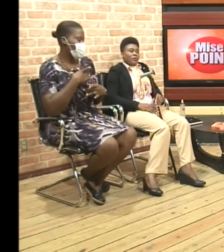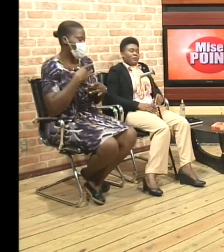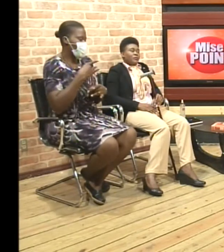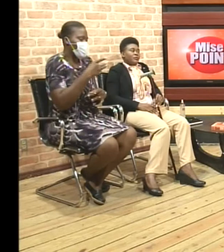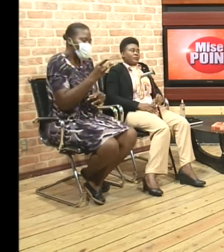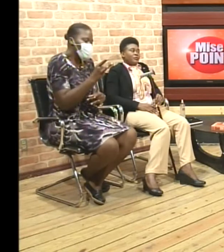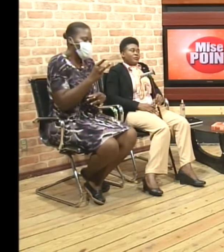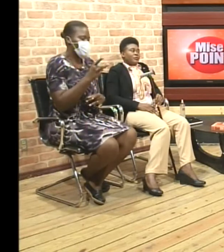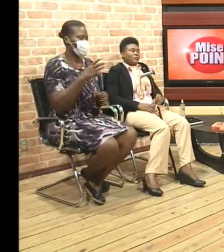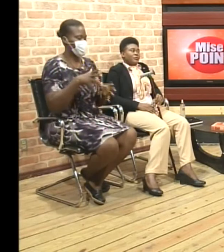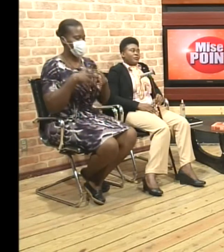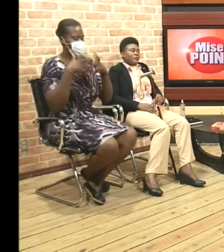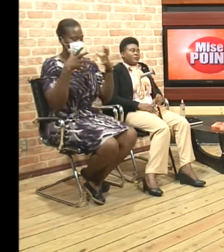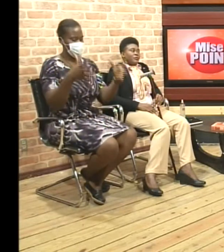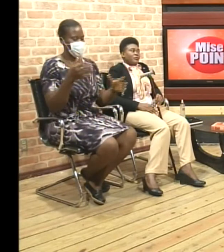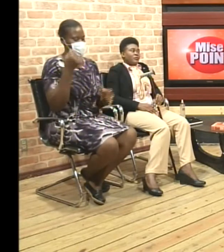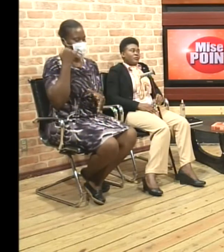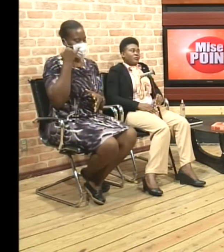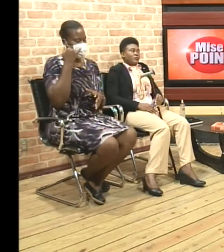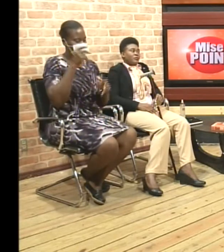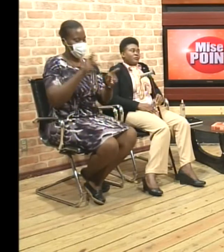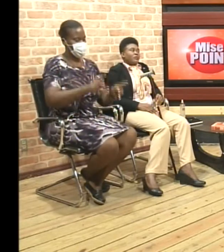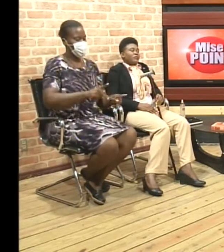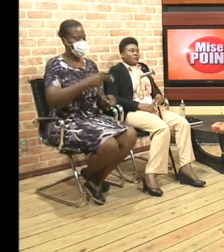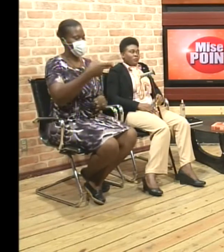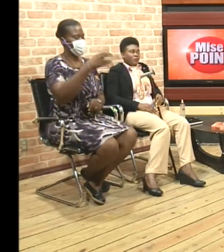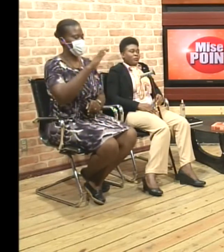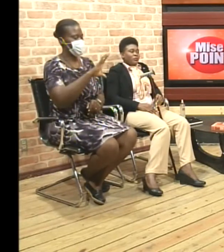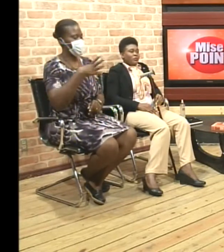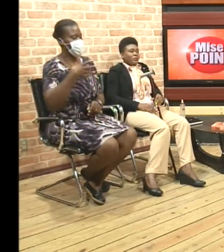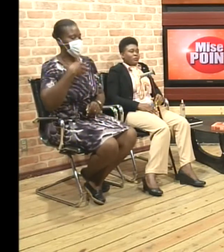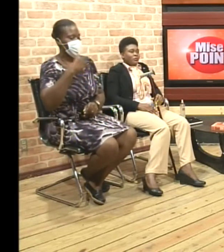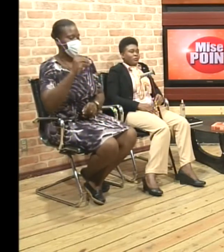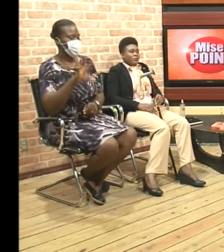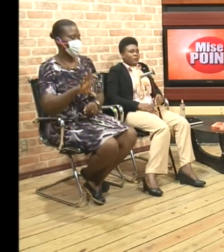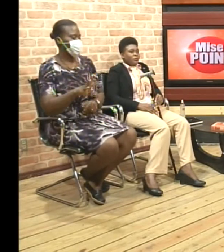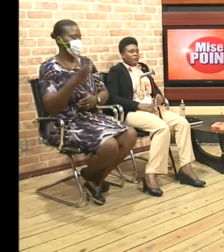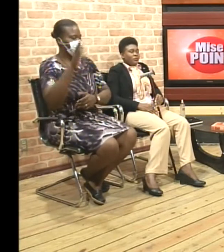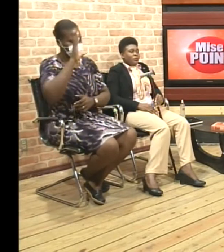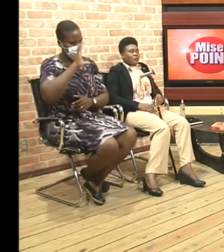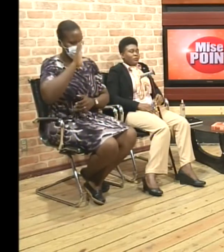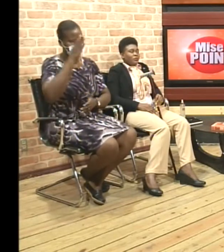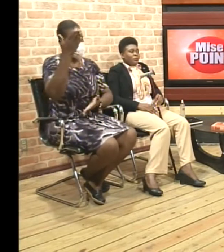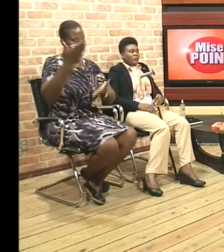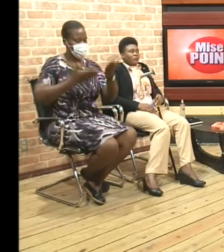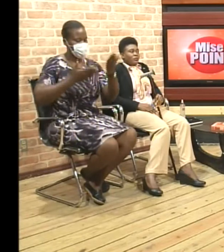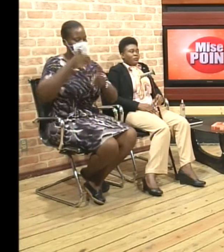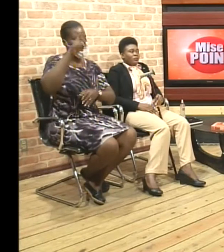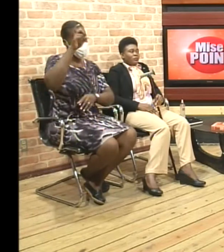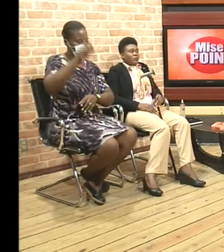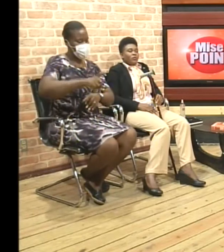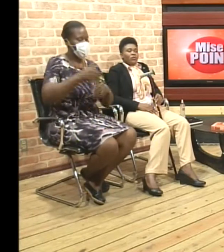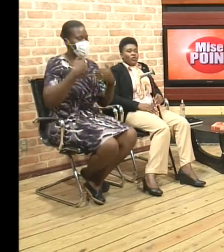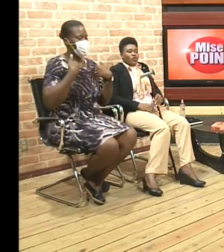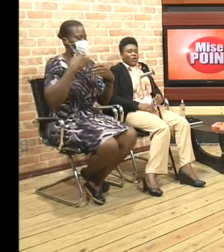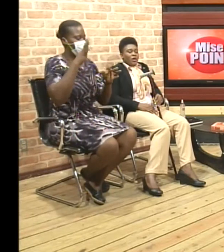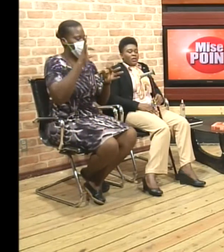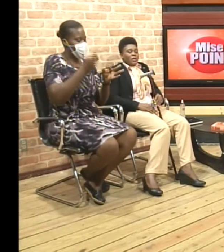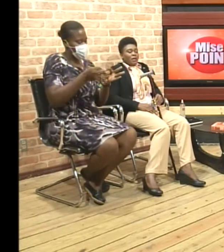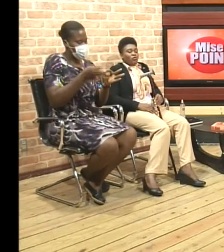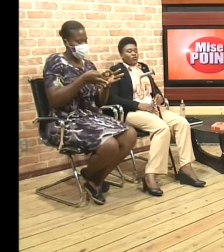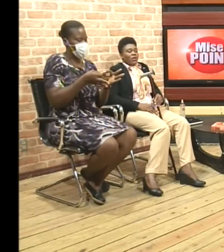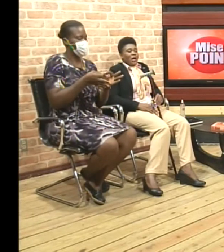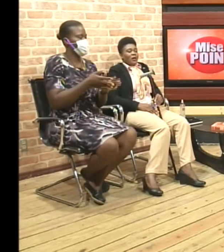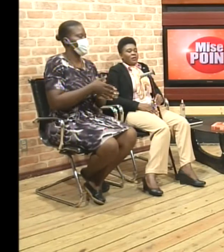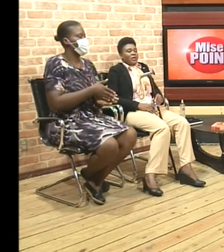que son handicap ait un service, par exemple, la DGI et la LOFATMA, mm-hmm. Alvin, la TNH, il faut que vous qui capable avec lui. N'est-ce mon pas? Cher